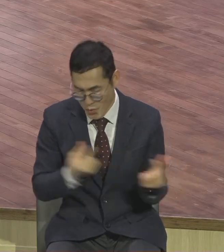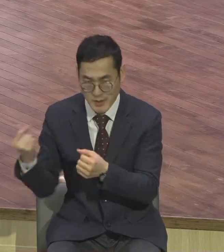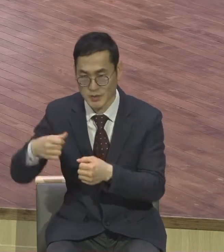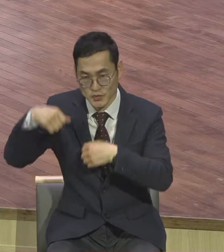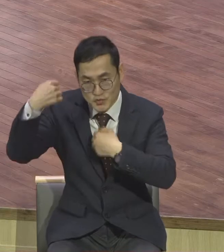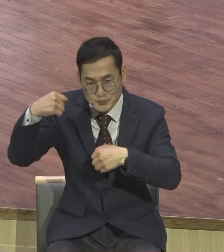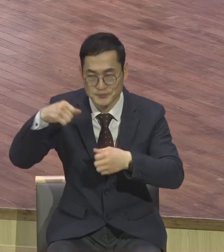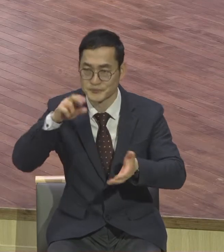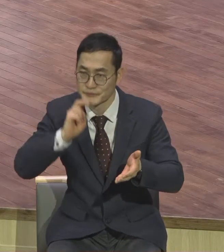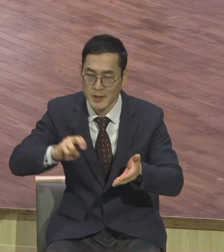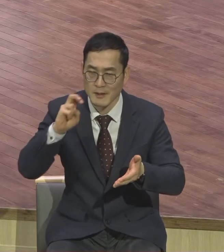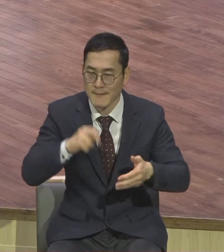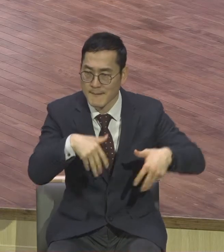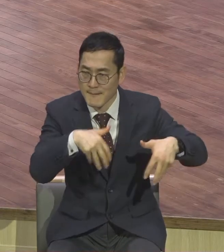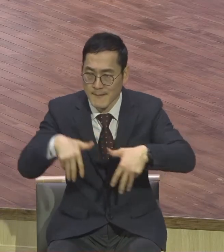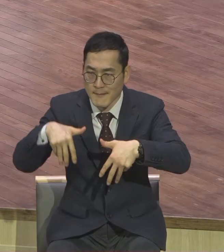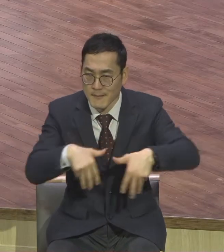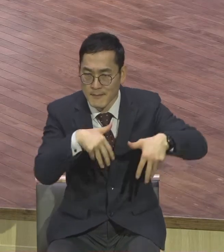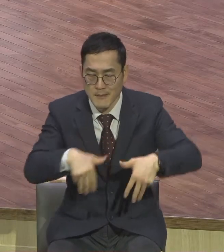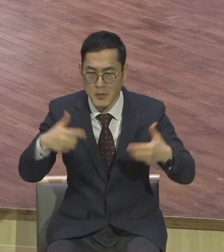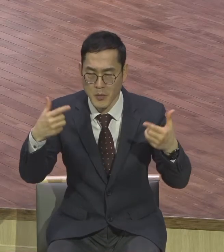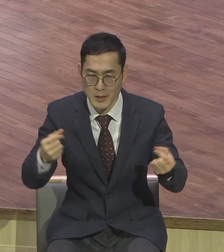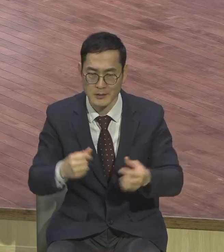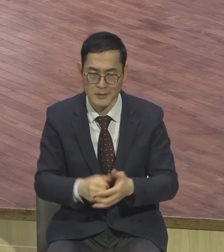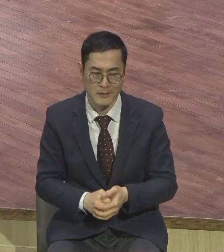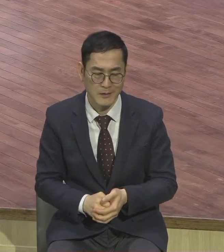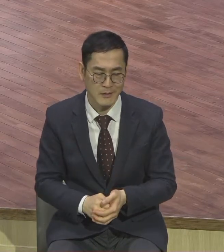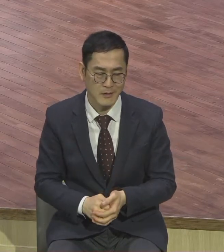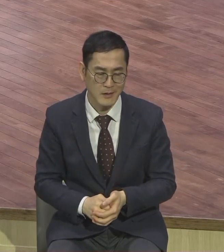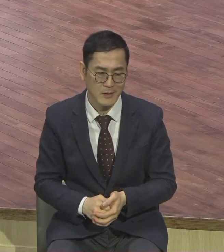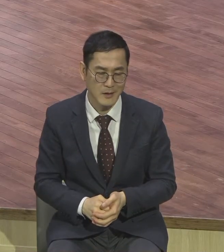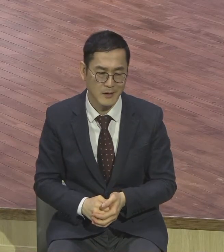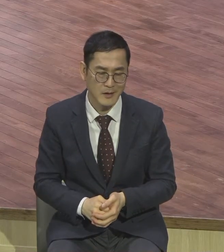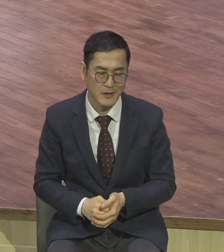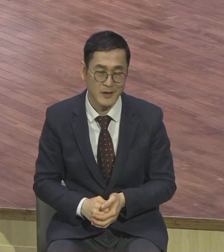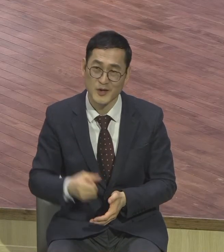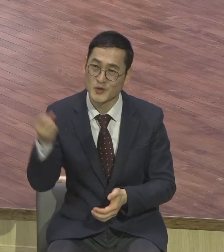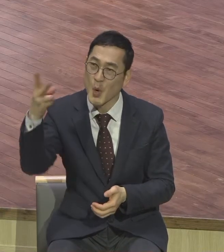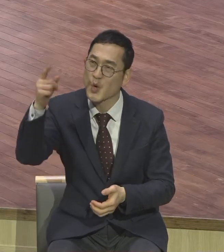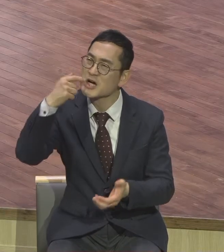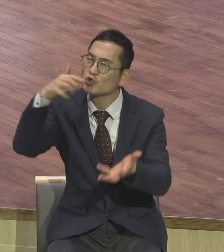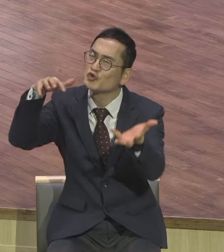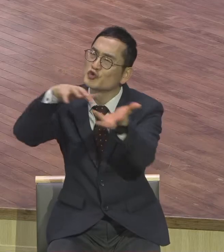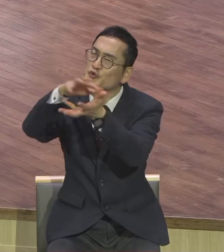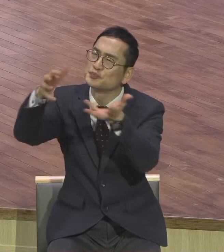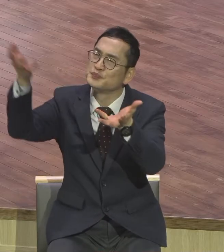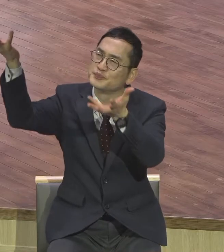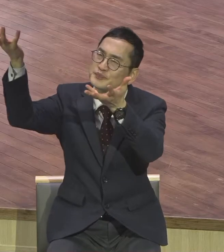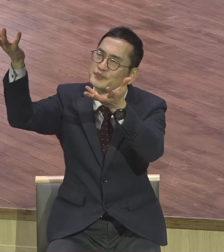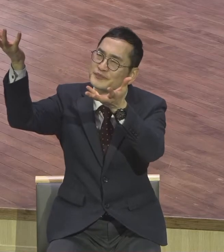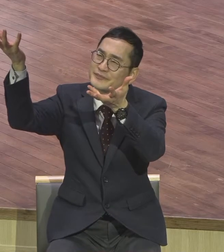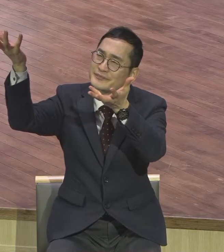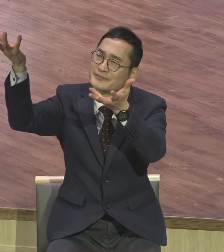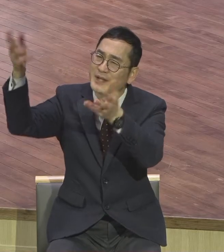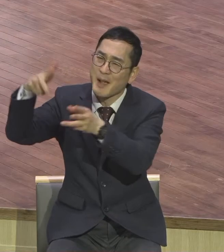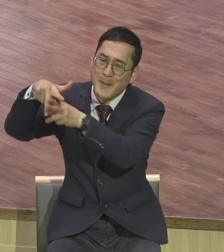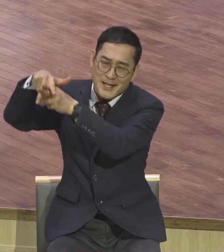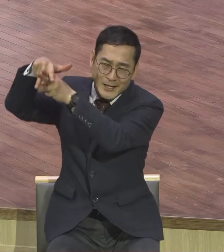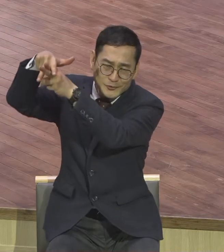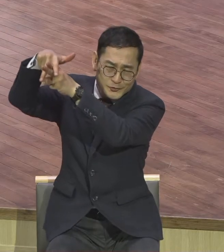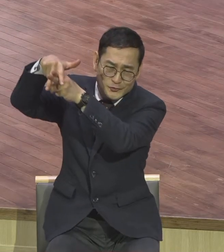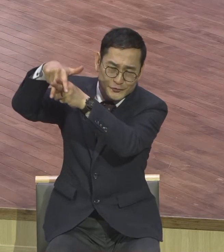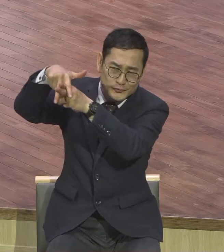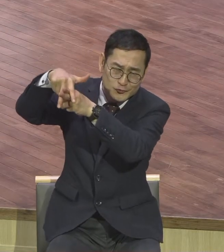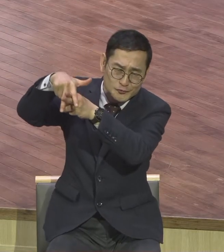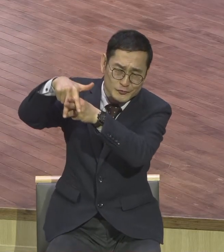수천 한 오천 명도 되는 것 같아요. 그리고 하늘에서 막 구름을 이렇게 구름 같은 데서 쫙 말타고 막 내려오는